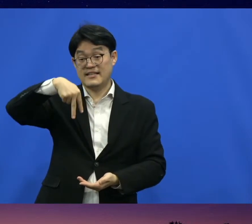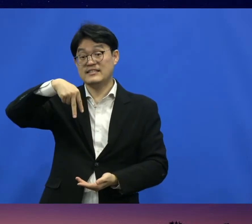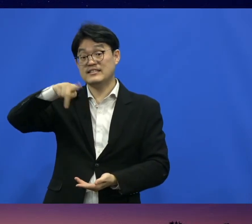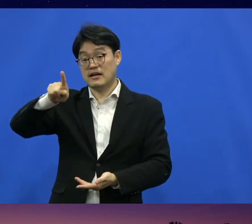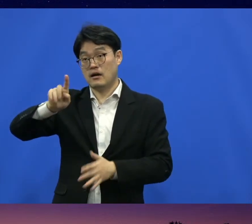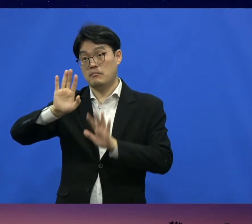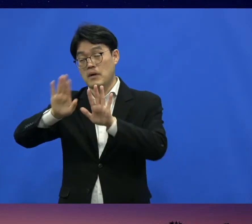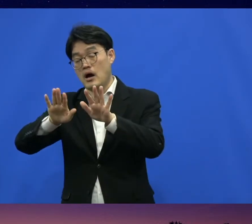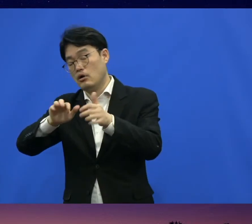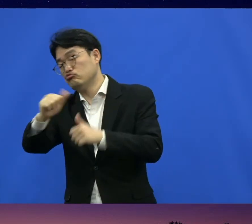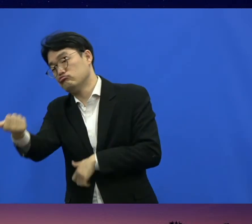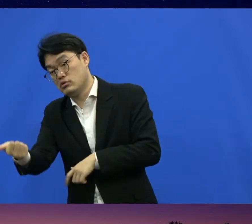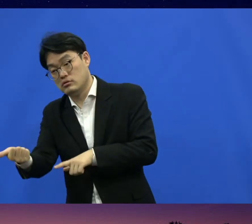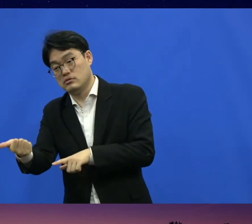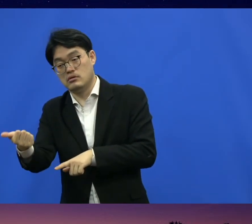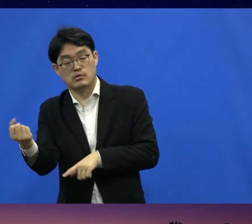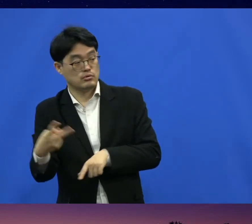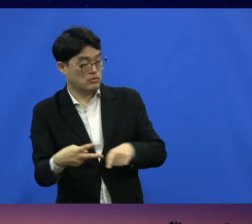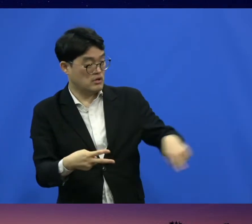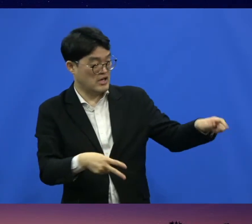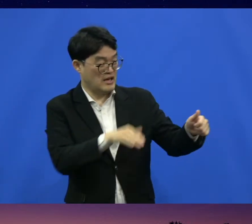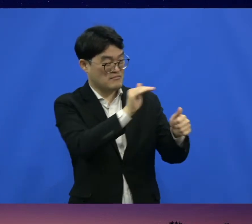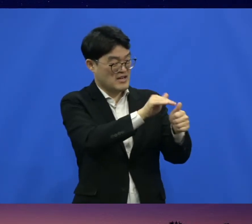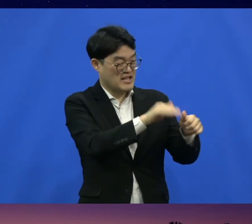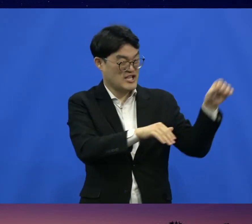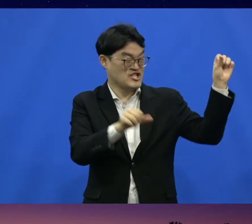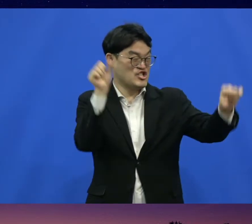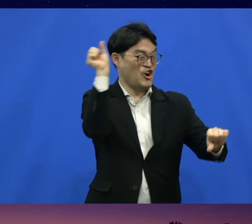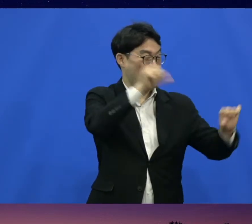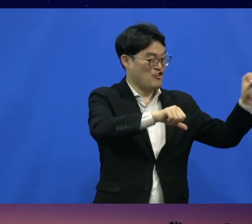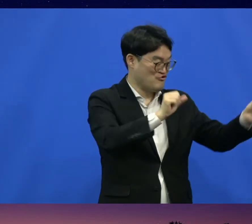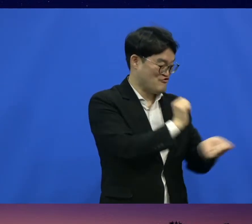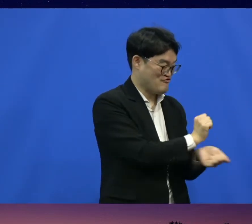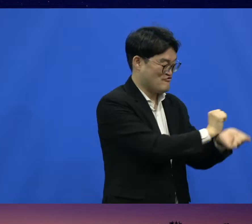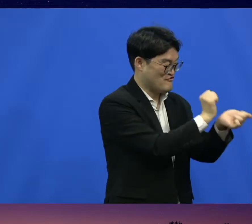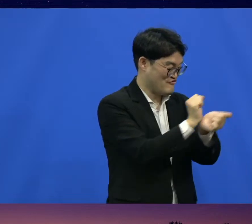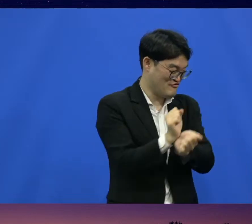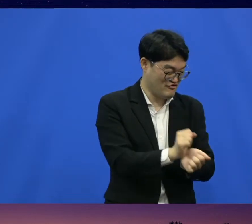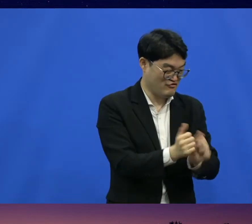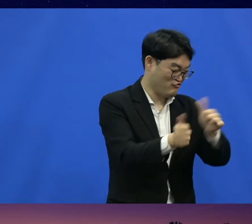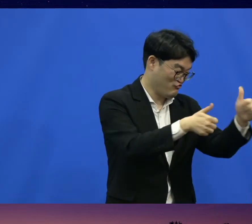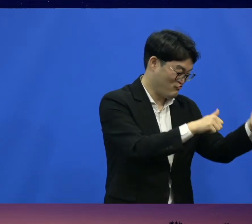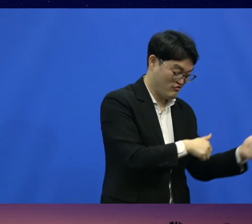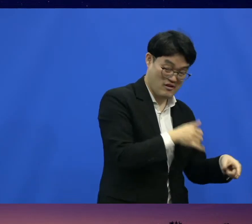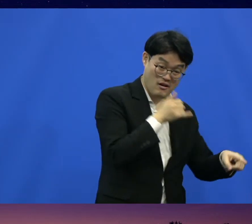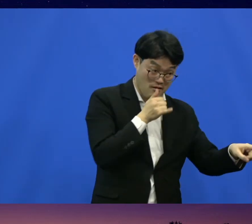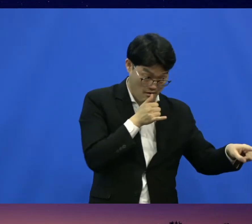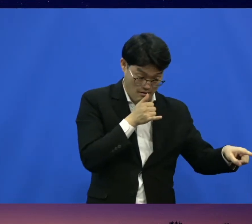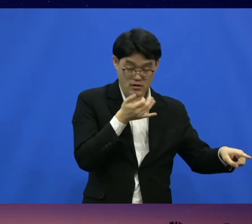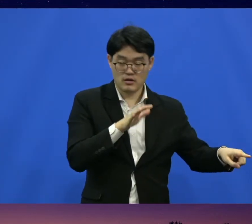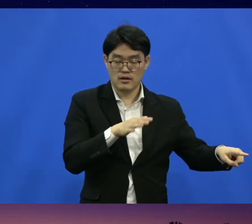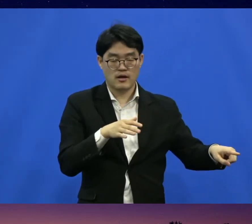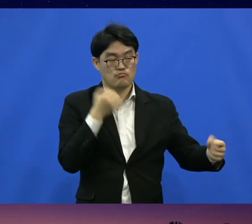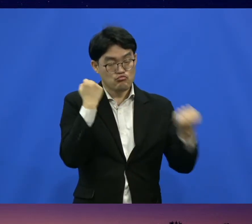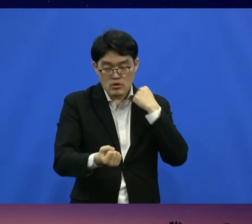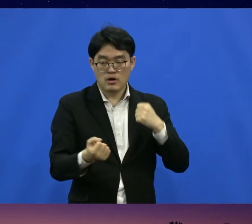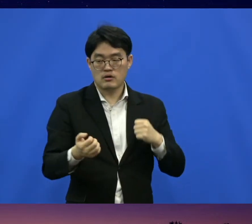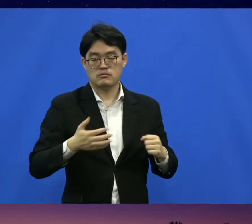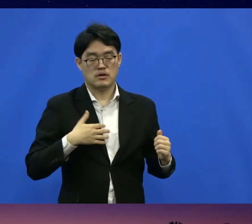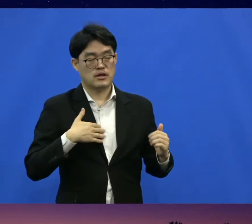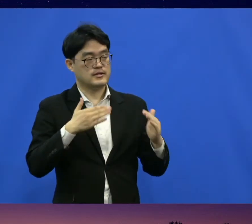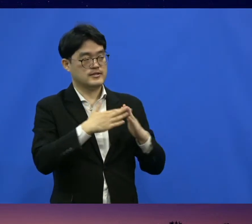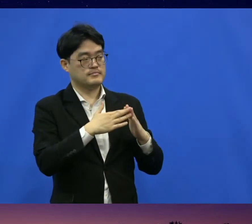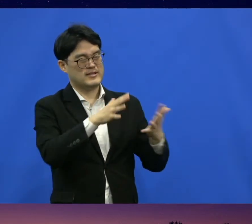말이에요. 그런데 그것이 자기 집에 드린다는 것은 굉장한 믿음의 선택이에요. 멀리 보는 거죠.